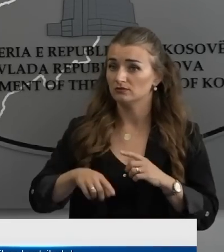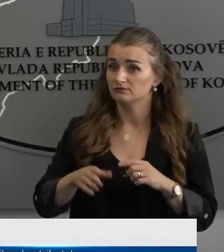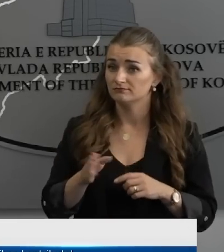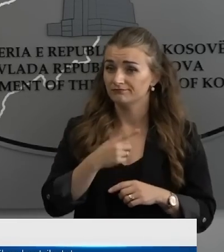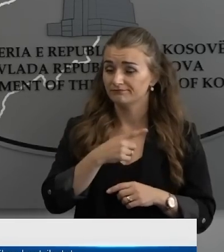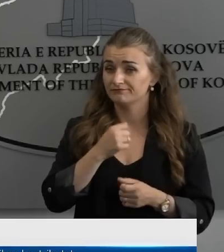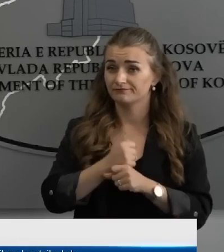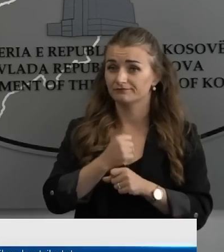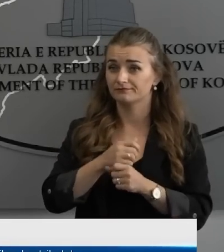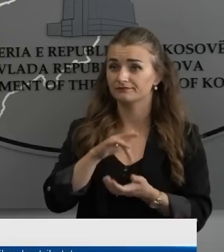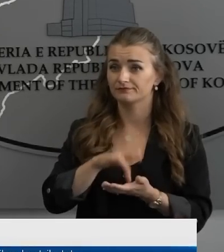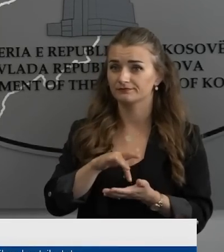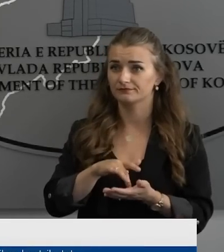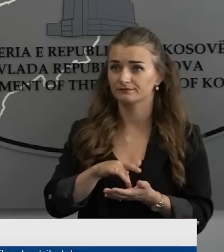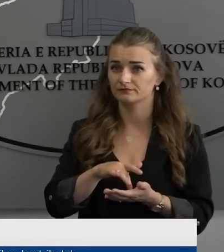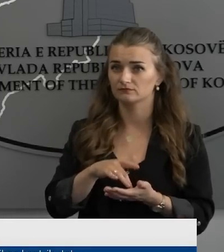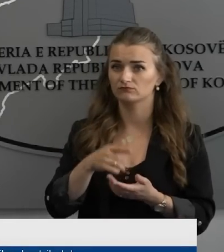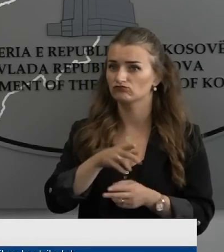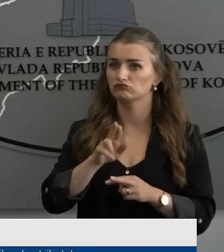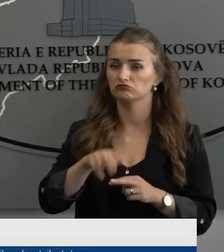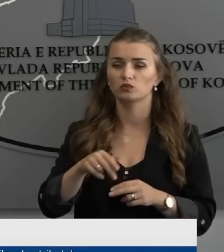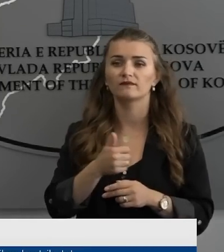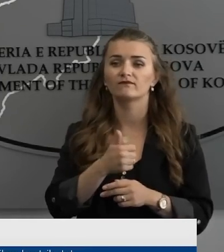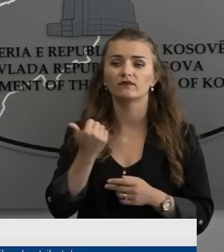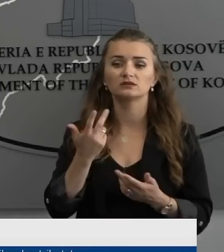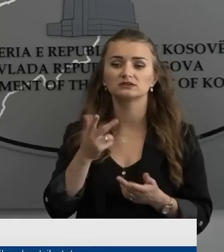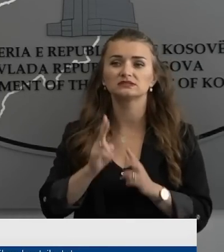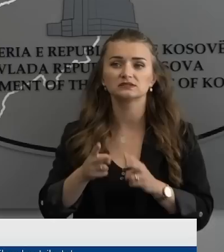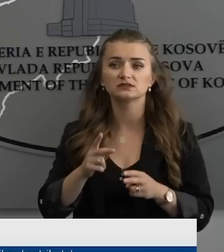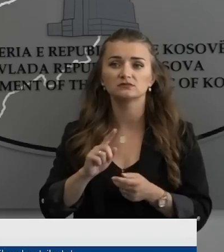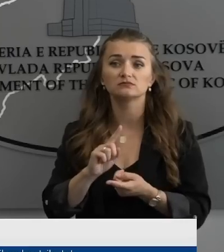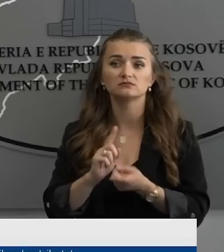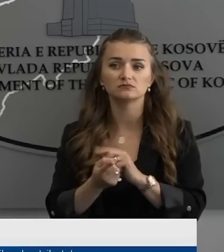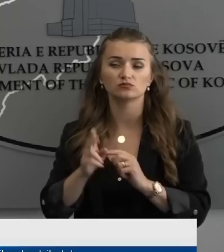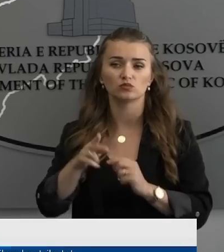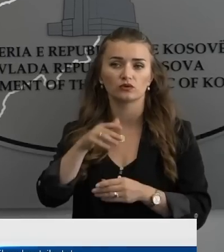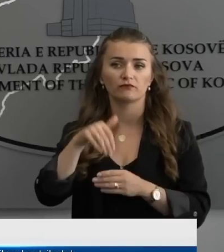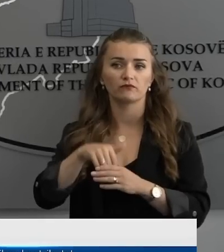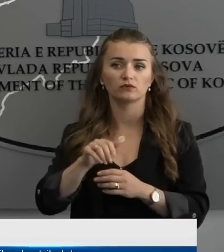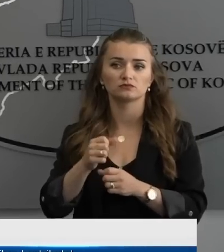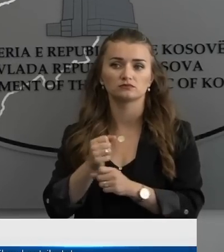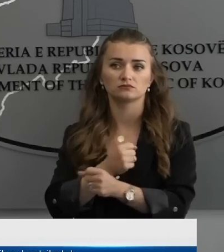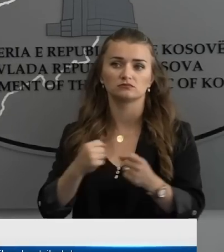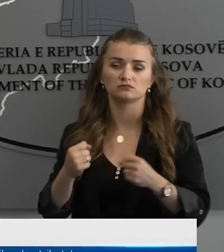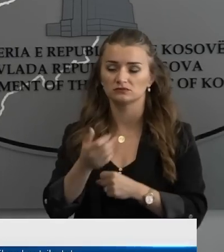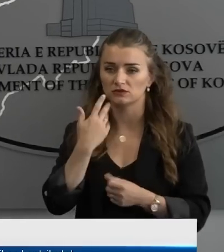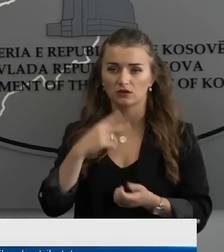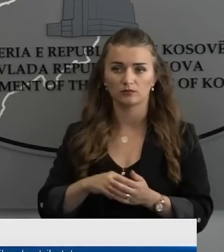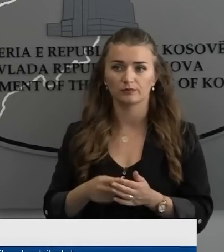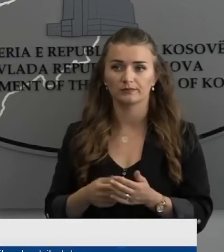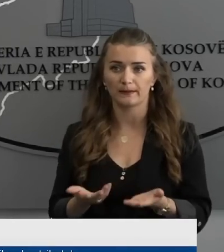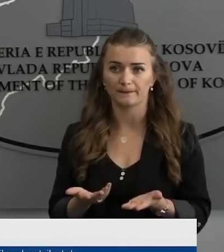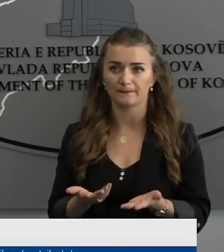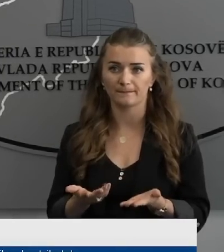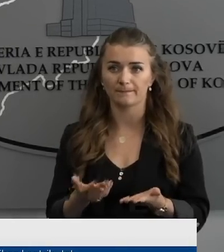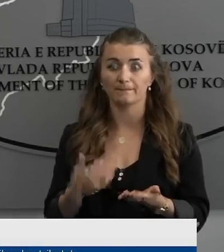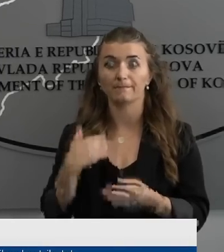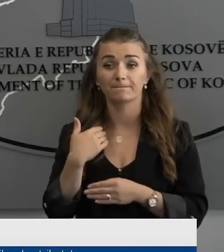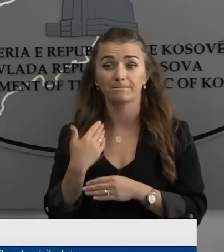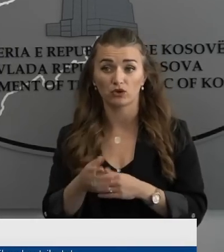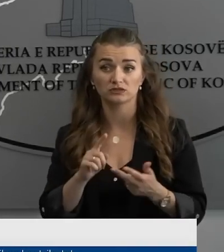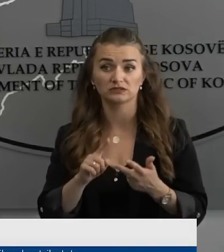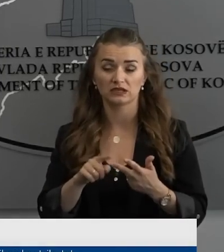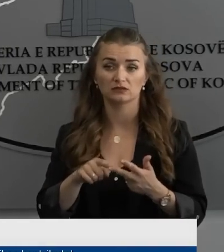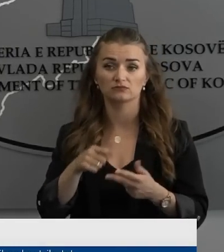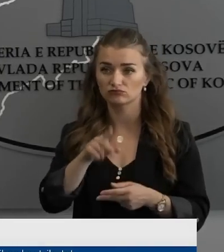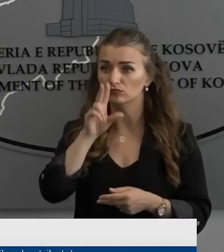në Leposavić, kjo bëhet me zgjedhje. Pra pika e parë e kryen edhe të dytën. Ndërkaq sa i përket pikës së tretë, policia